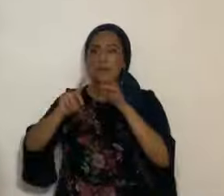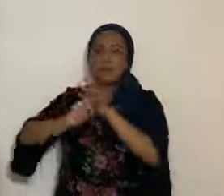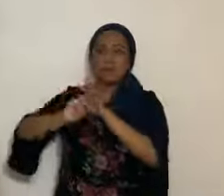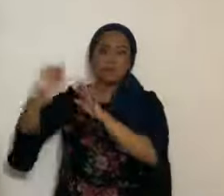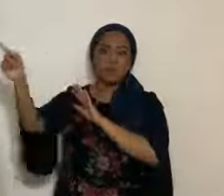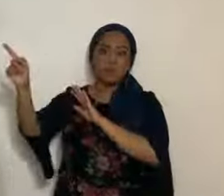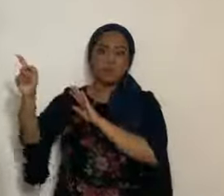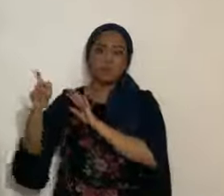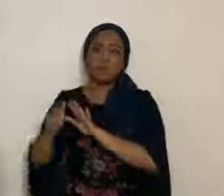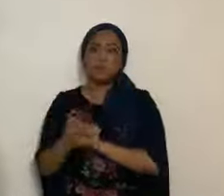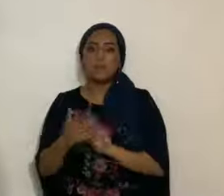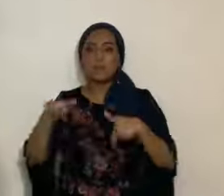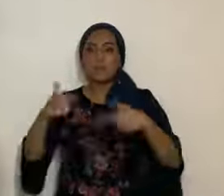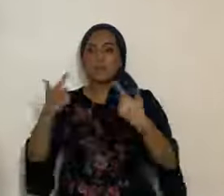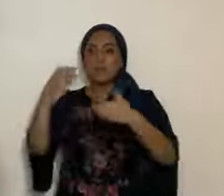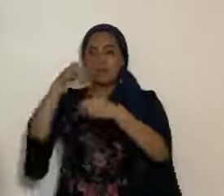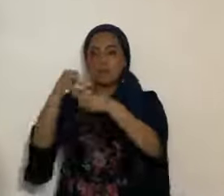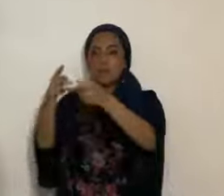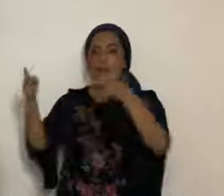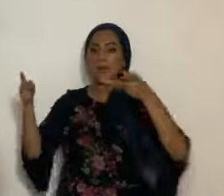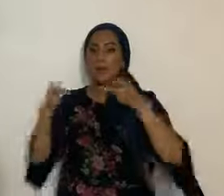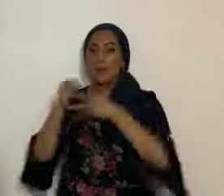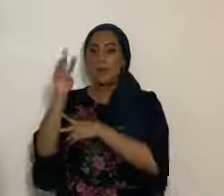Faraón y habitó en la tierra de Madián.